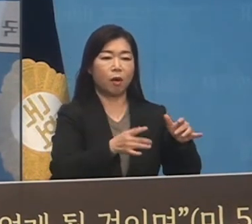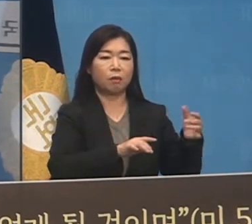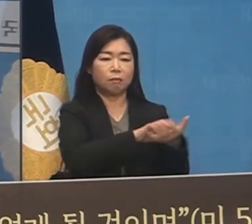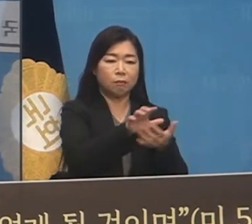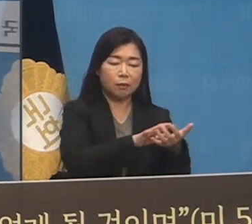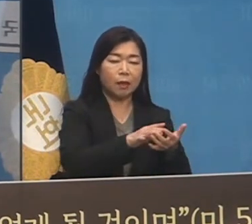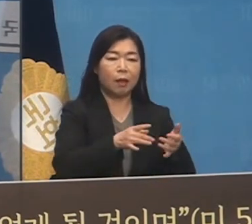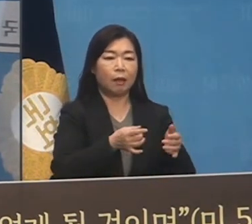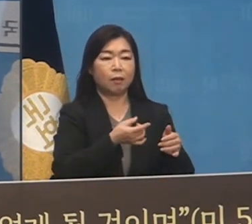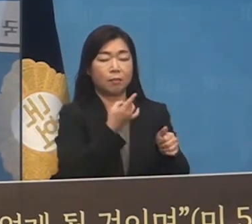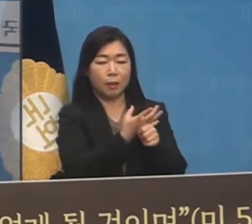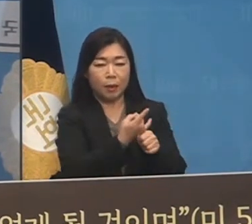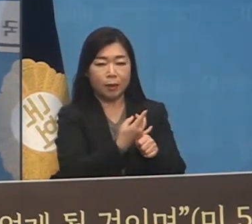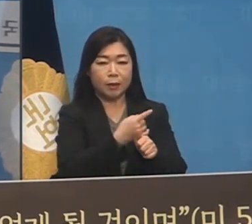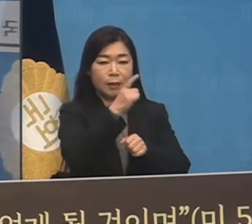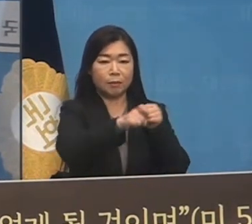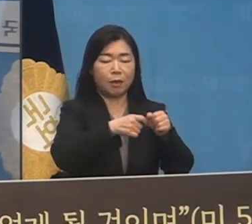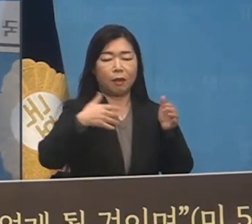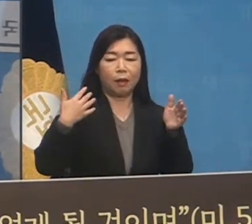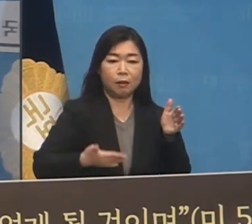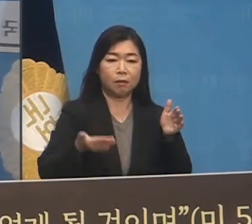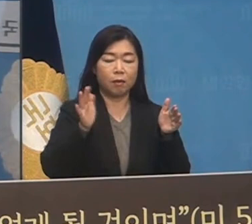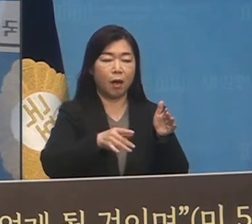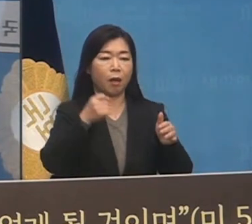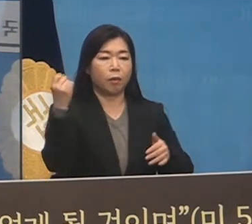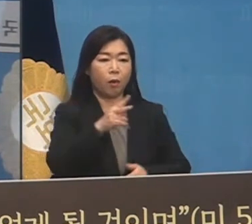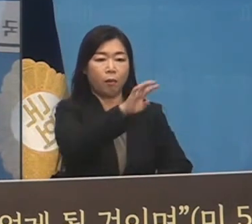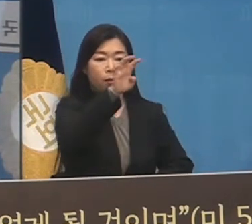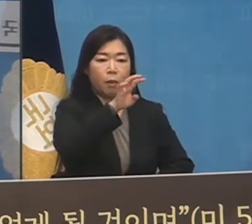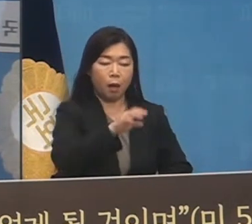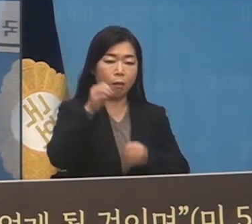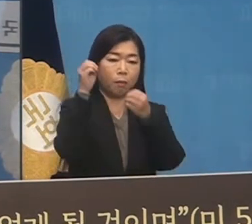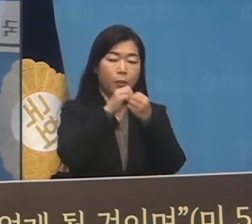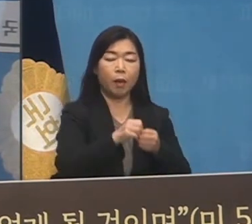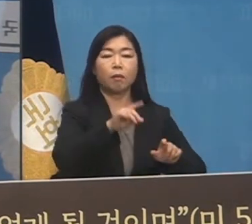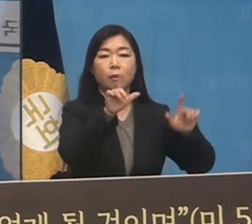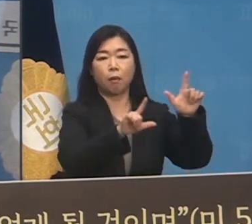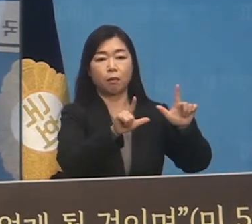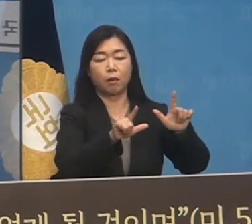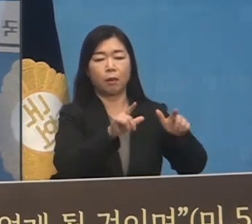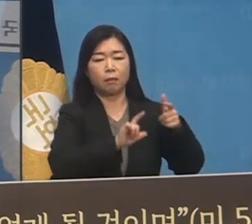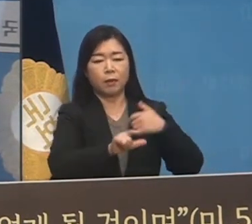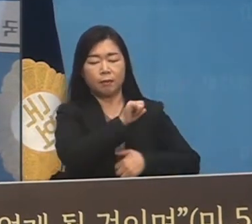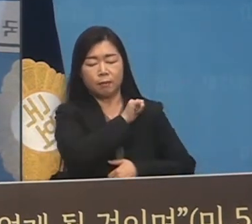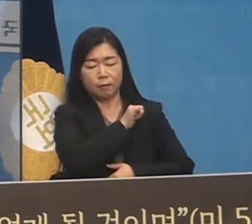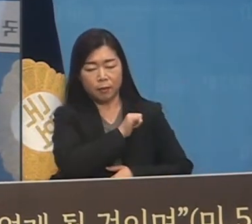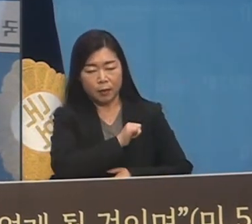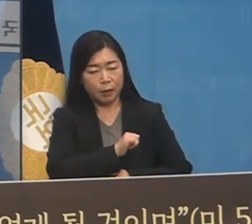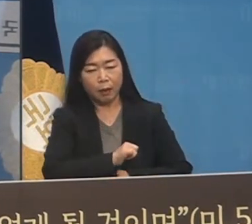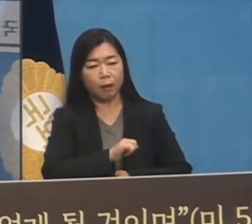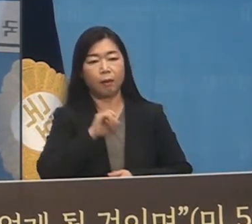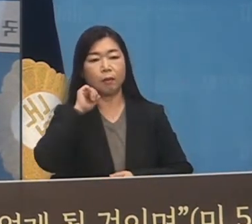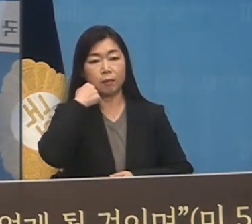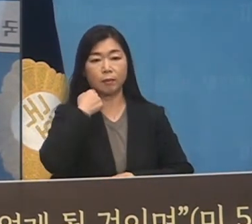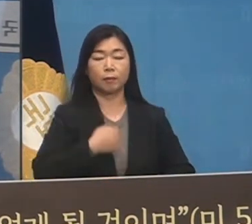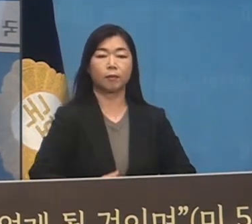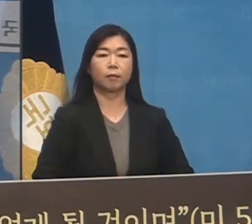농락이 10년도 채 되지 않아 반복 재현되는 현실을 무겁게 받아들여야